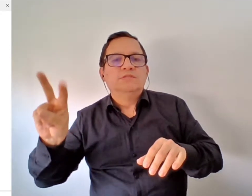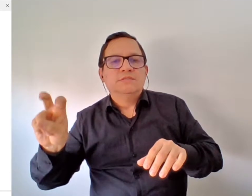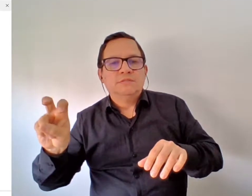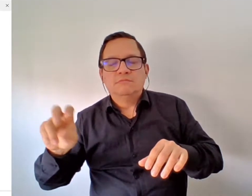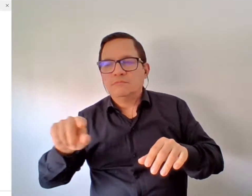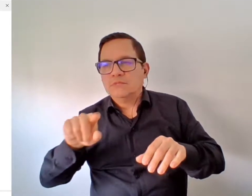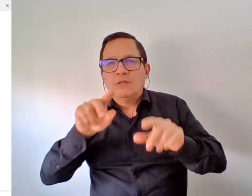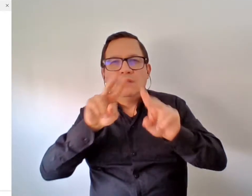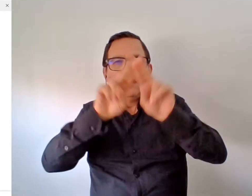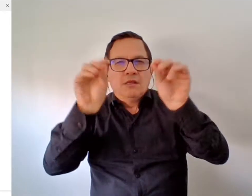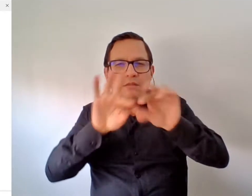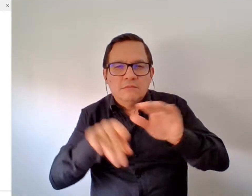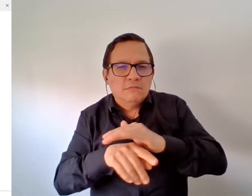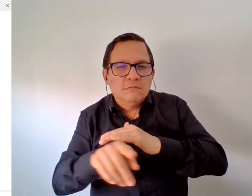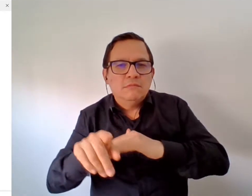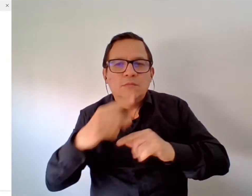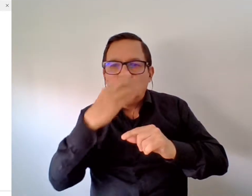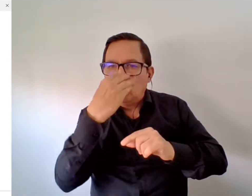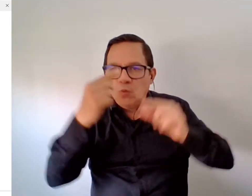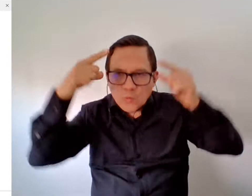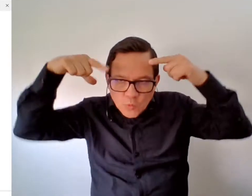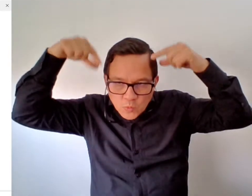Navegador, Firefox.